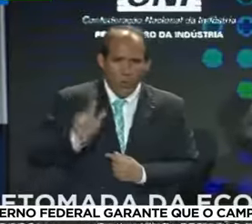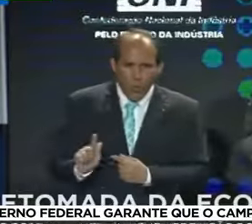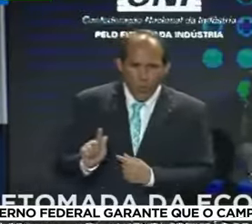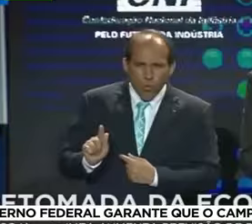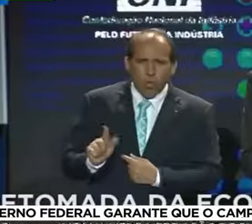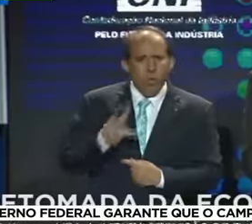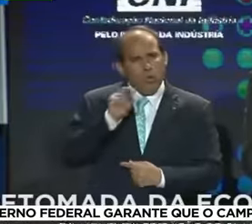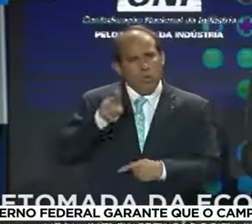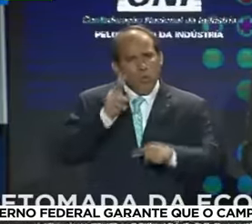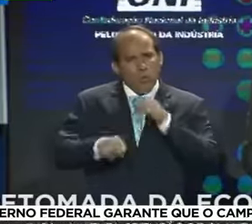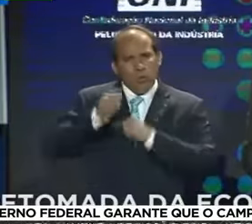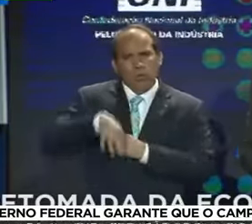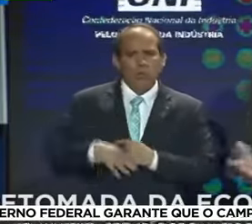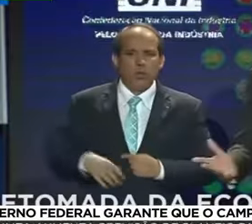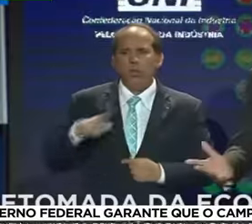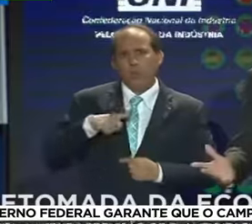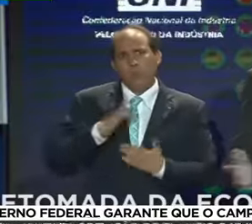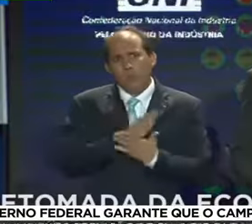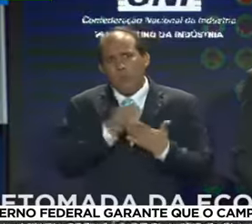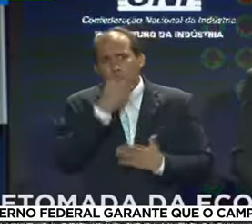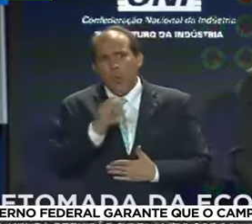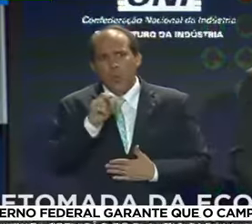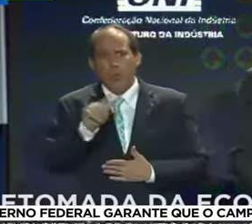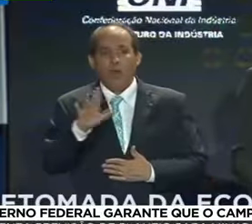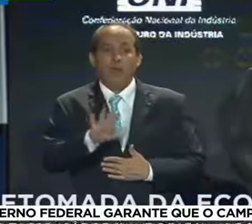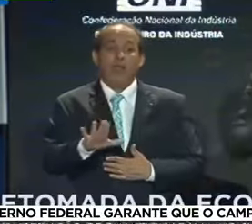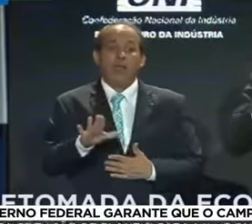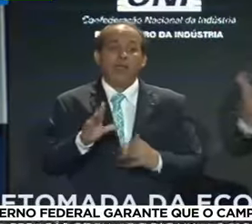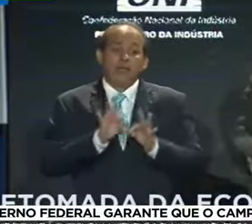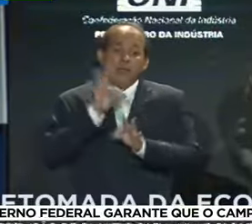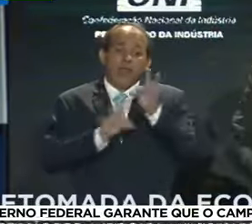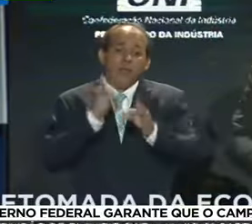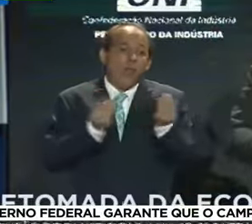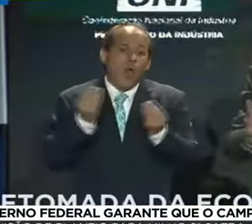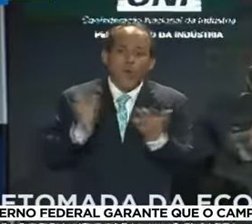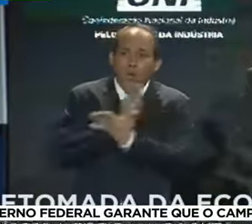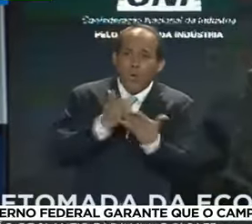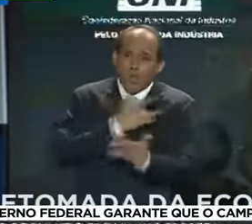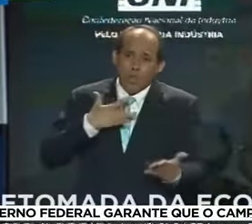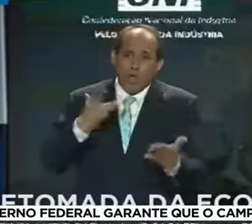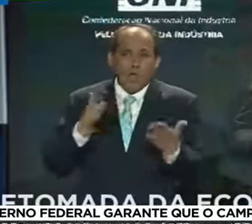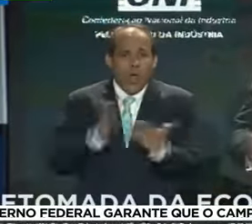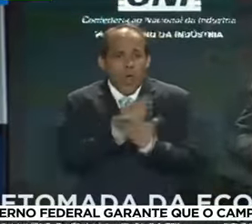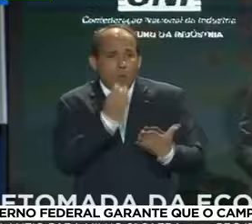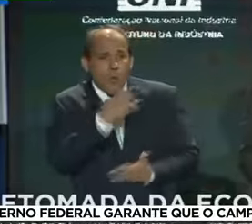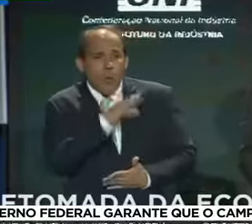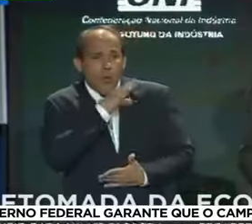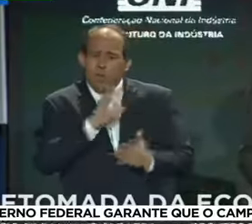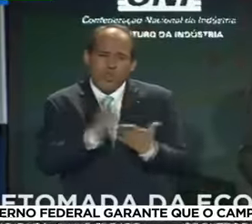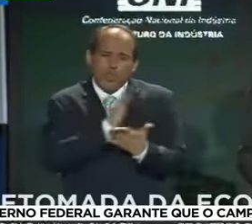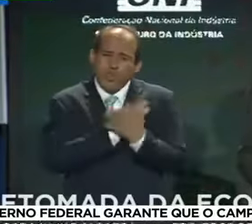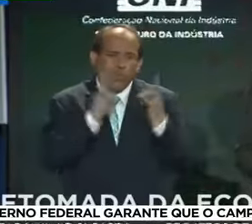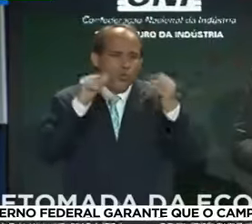todo dia de ONG? Vou cortar, mas tem boas ONGs. Ó, quando se faz uma quimioterapia, muitas células saudáveis morrem para salvar o